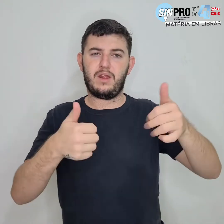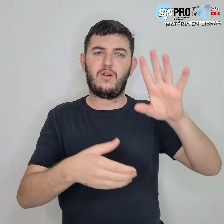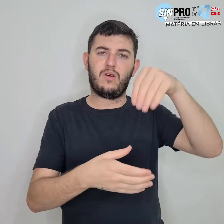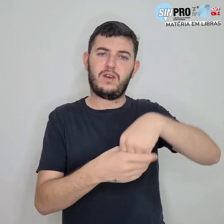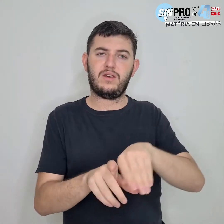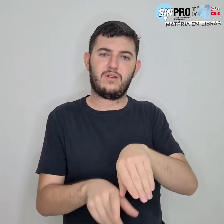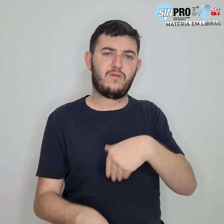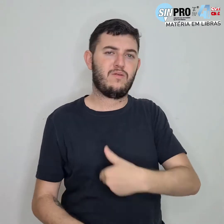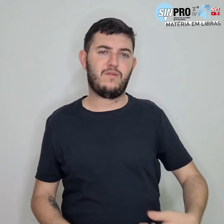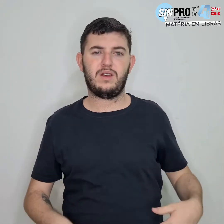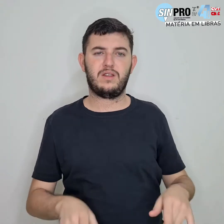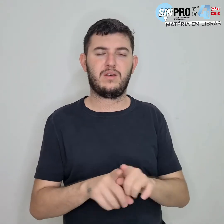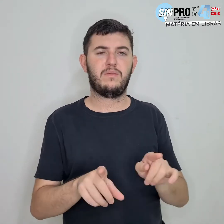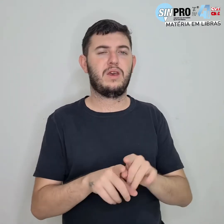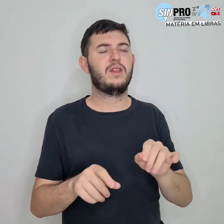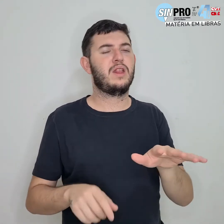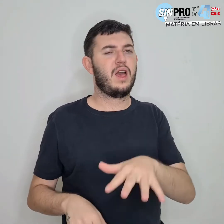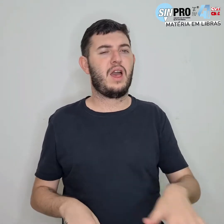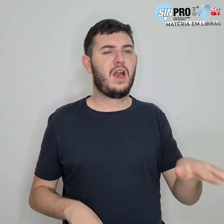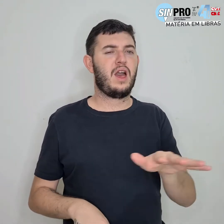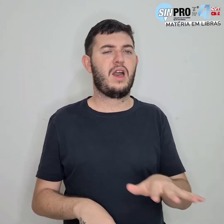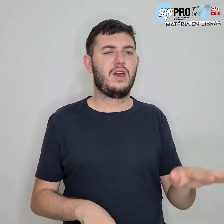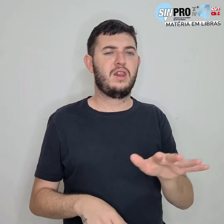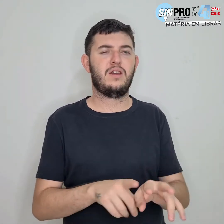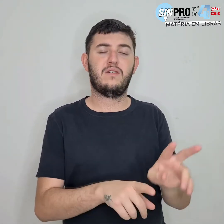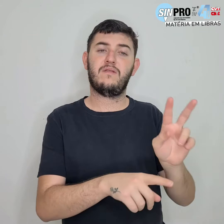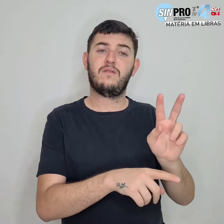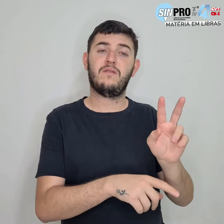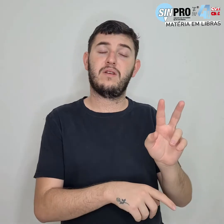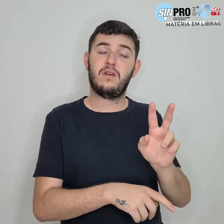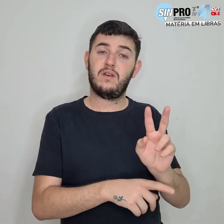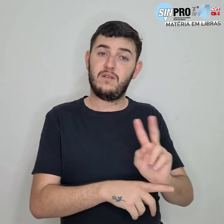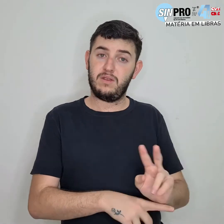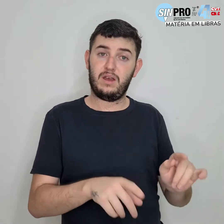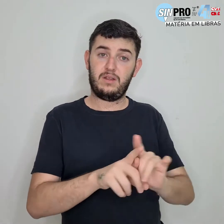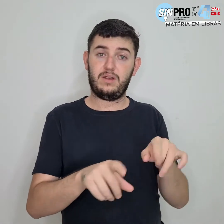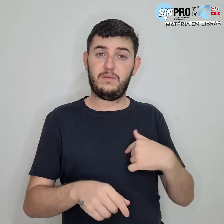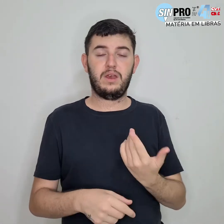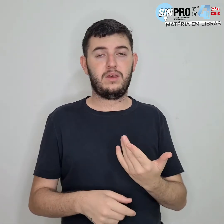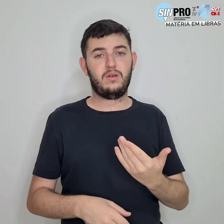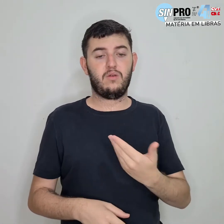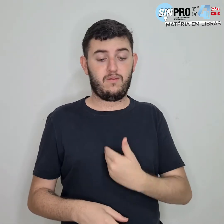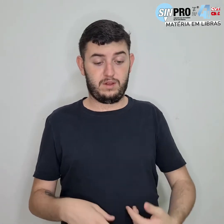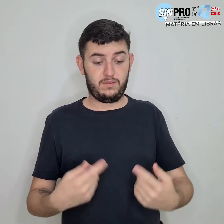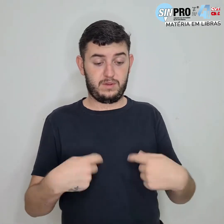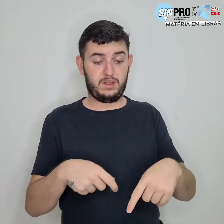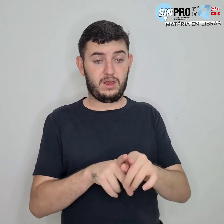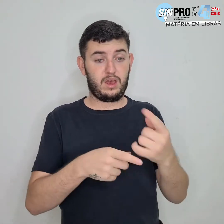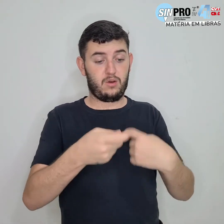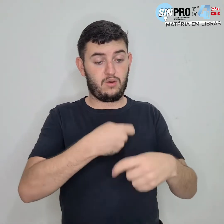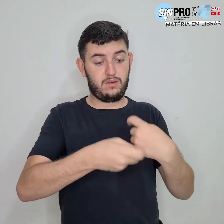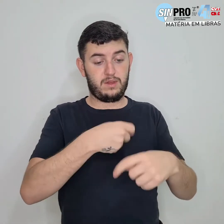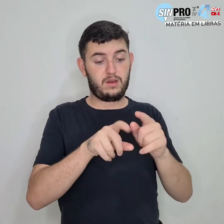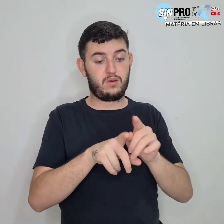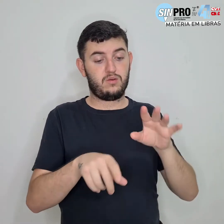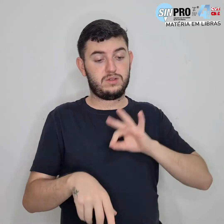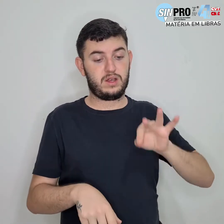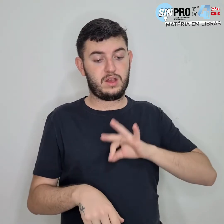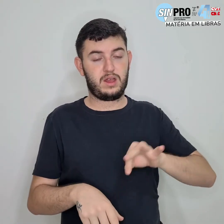dimensão fiscal, o mercado entende que o governo precisa economizar com salários e custos da máquina para gerar superávit para